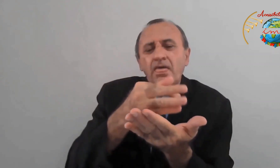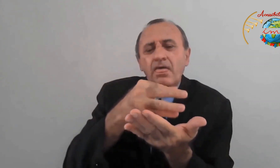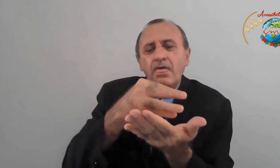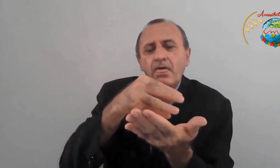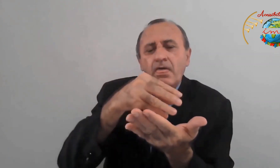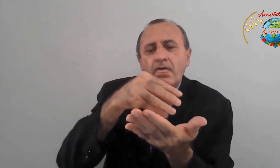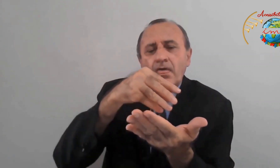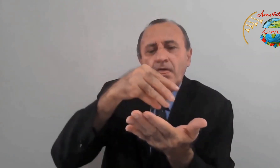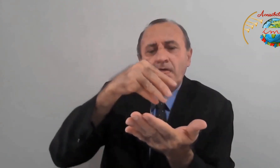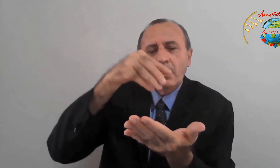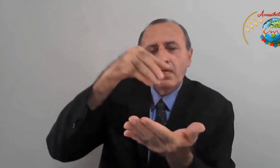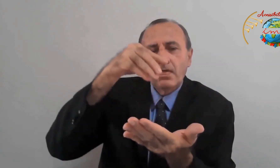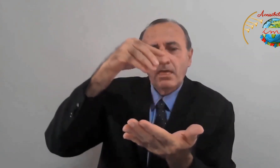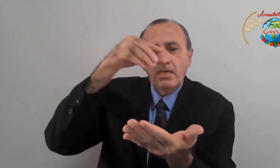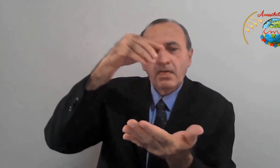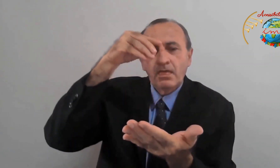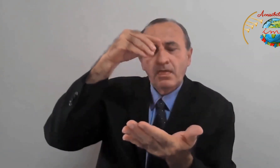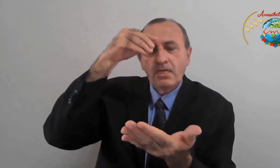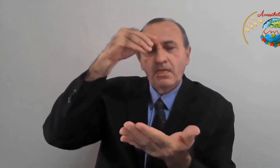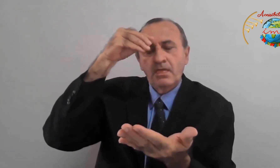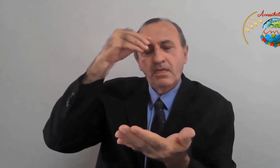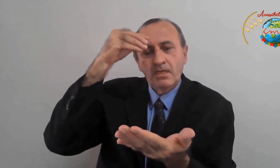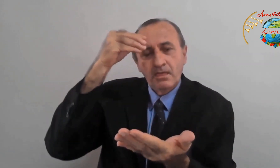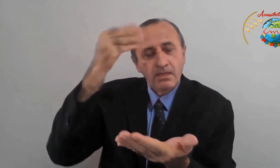fé começou a se enfraquecer.